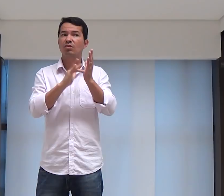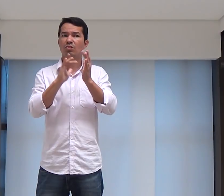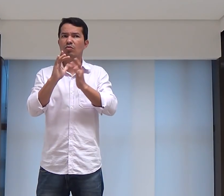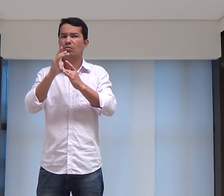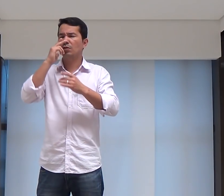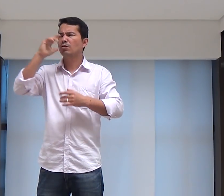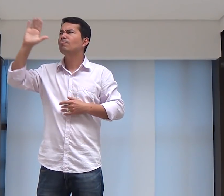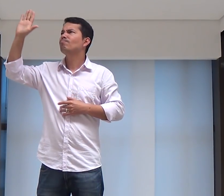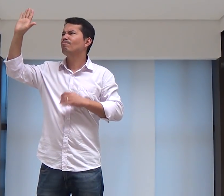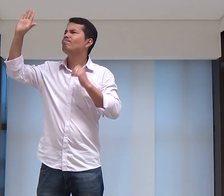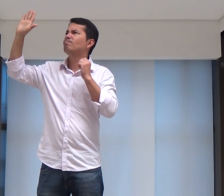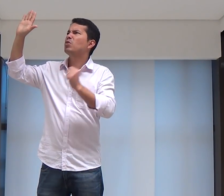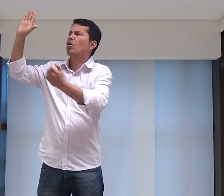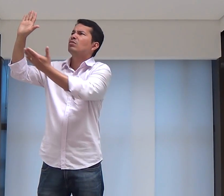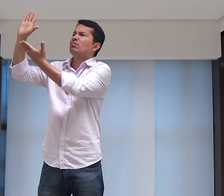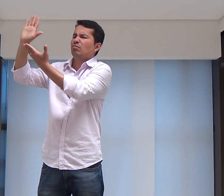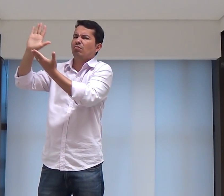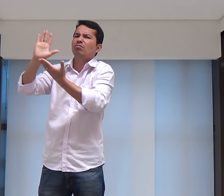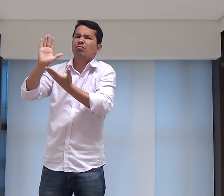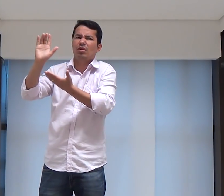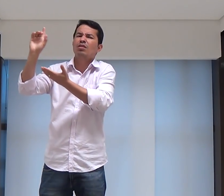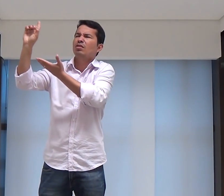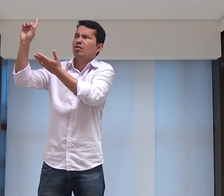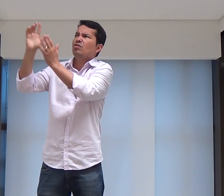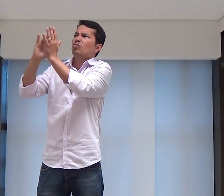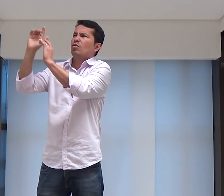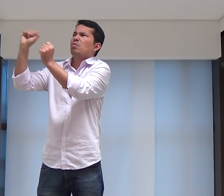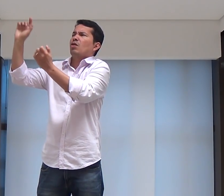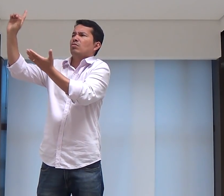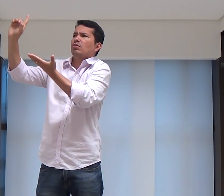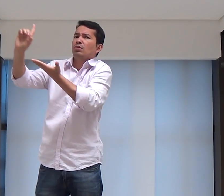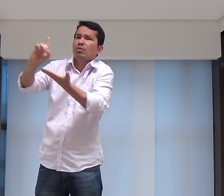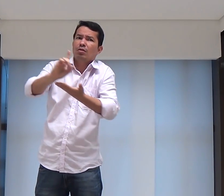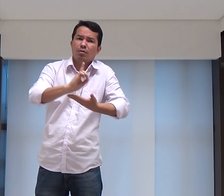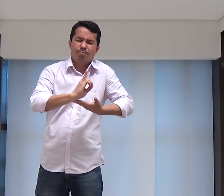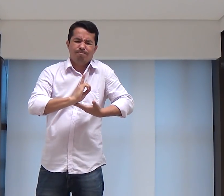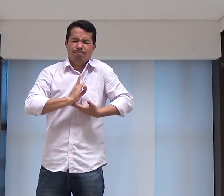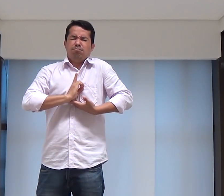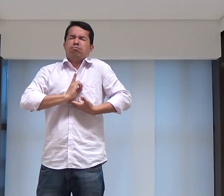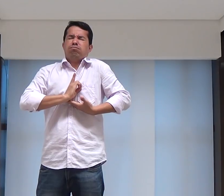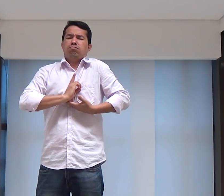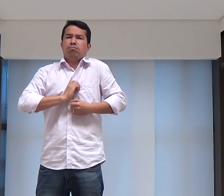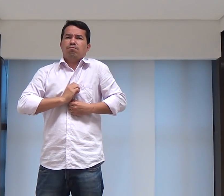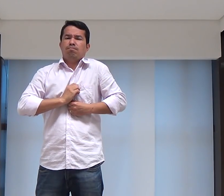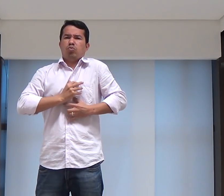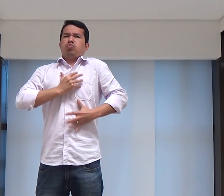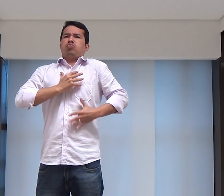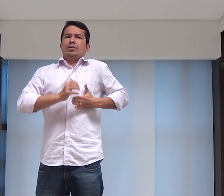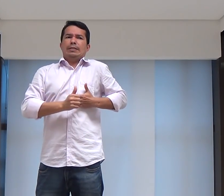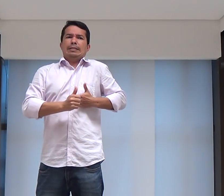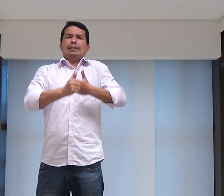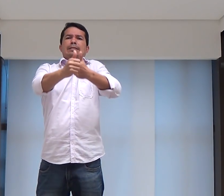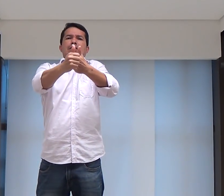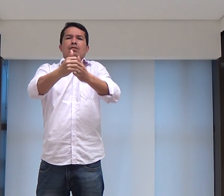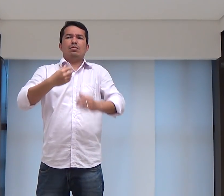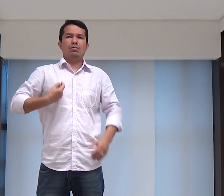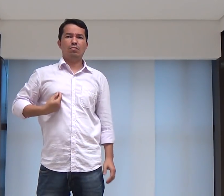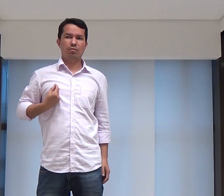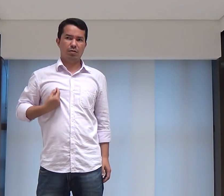Mas quando nós oramos, é como se nós aceitássemos a ajuda de Deus. E saiba que Ele vai transformar a sua vida